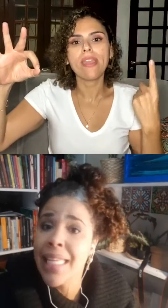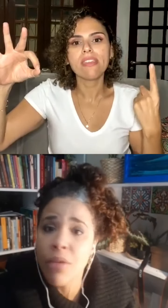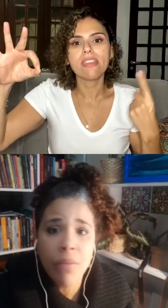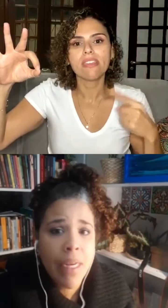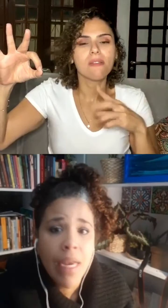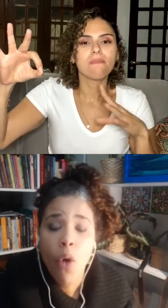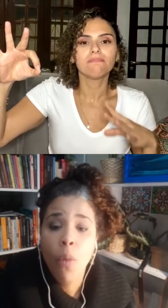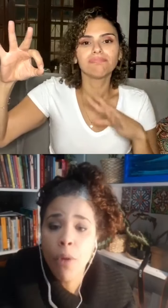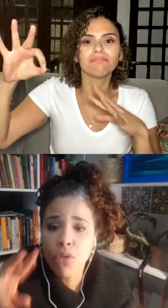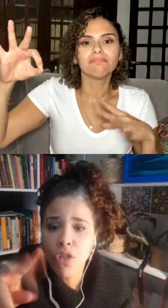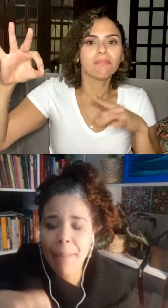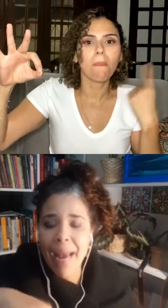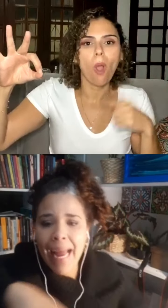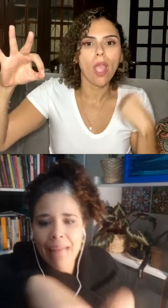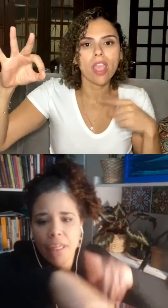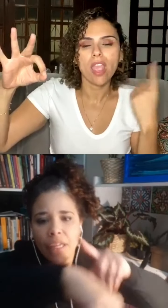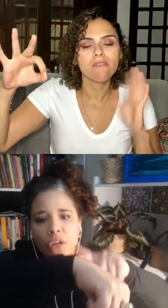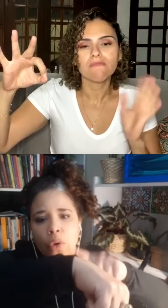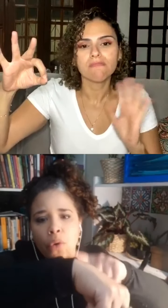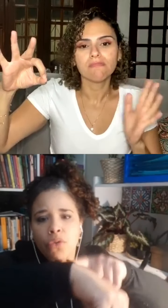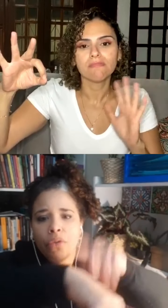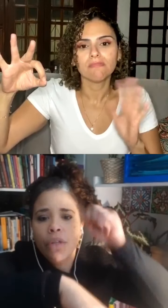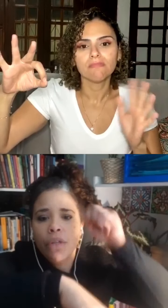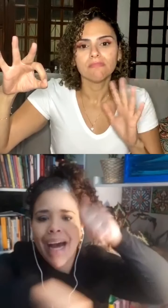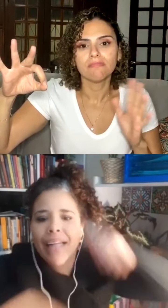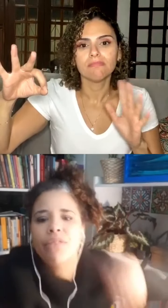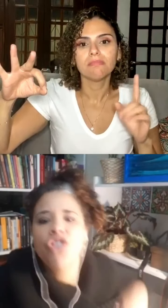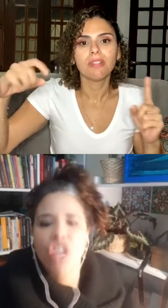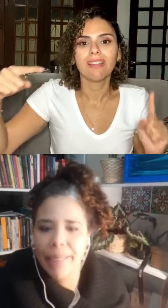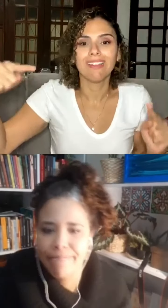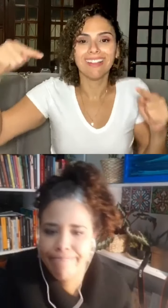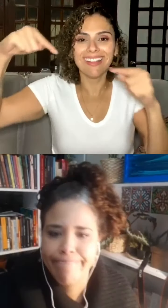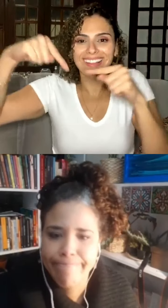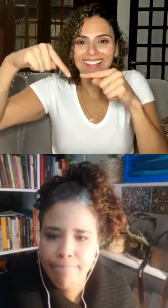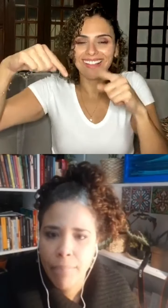não... O ponto está marcado aqui, o encontro, e o cara não chega.